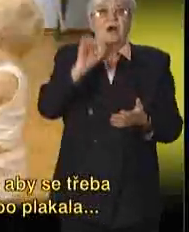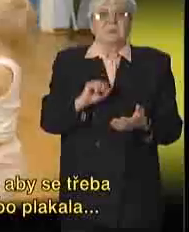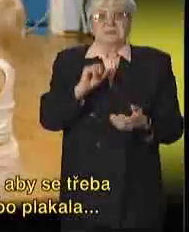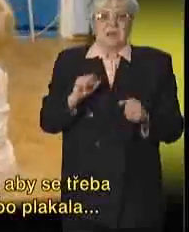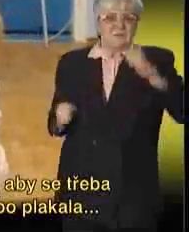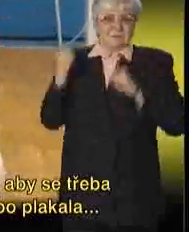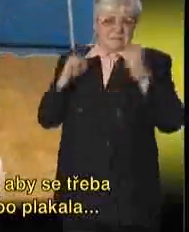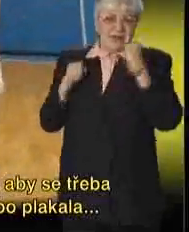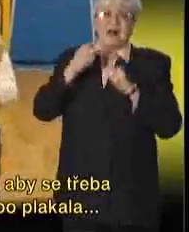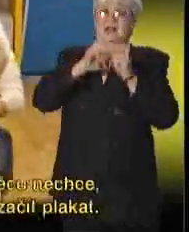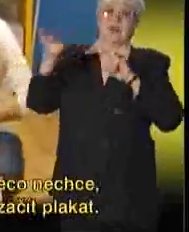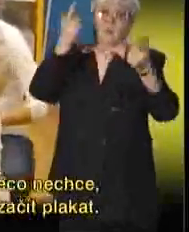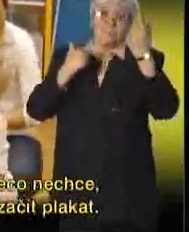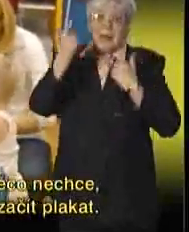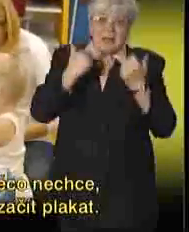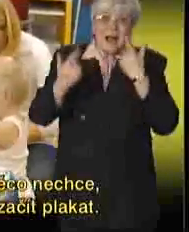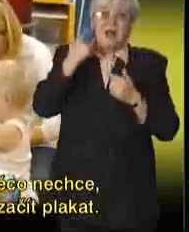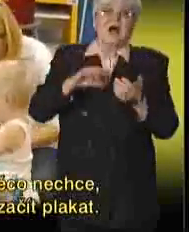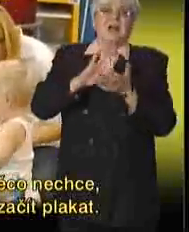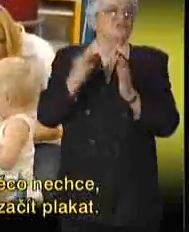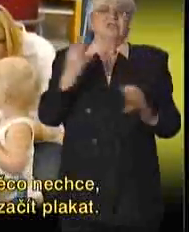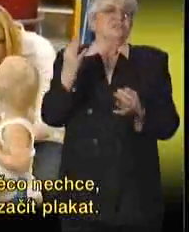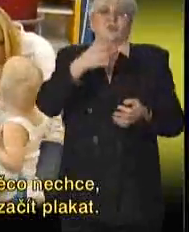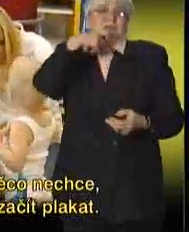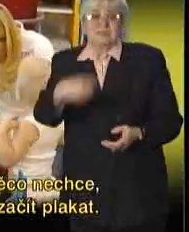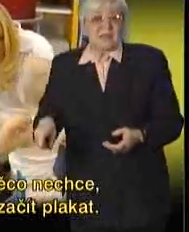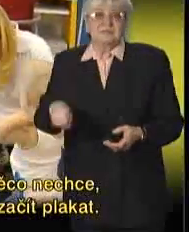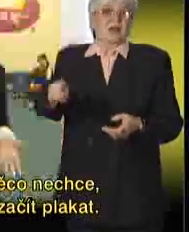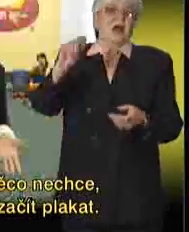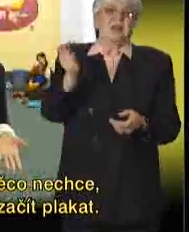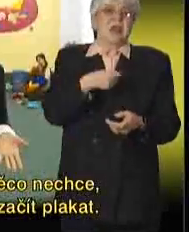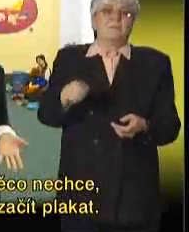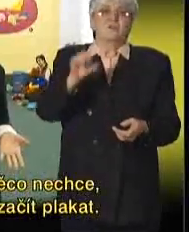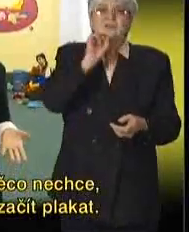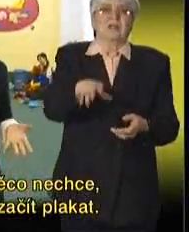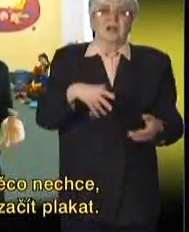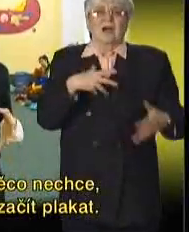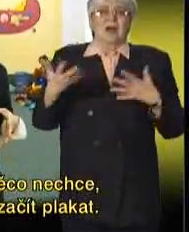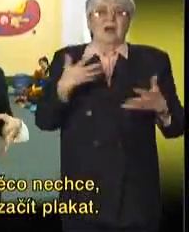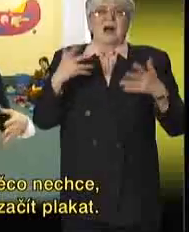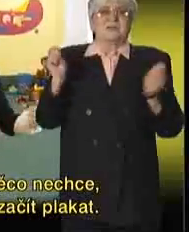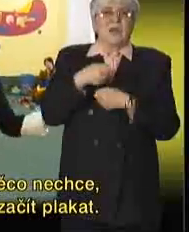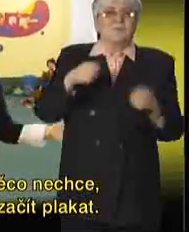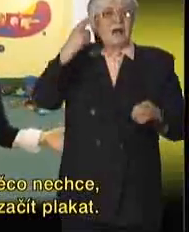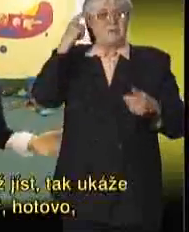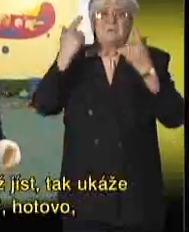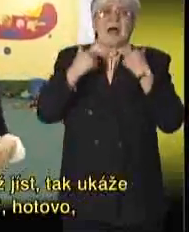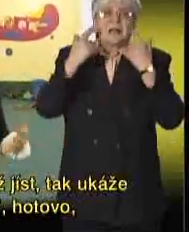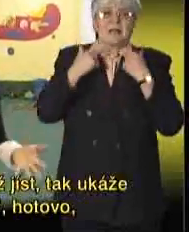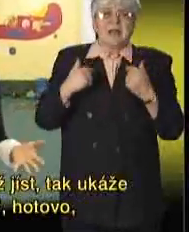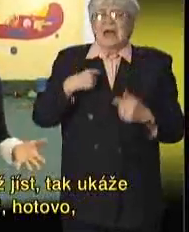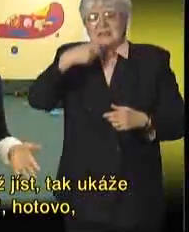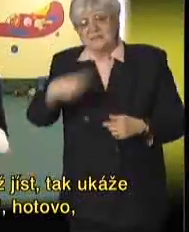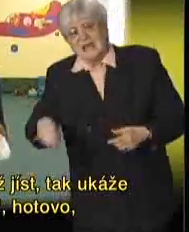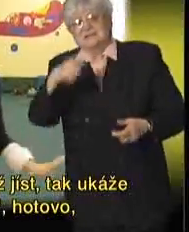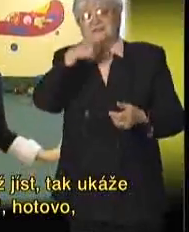nebo plakala, aby prostě, když něco nechce, tak nemusí říct, že nemusí prostě začít plakat, že třeba už nechce